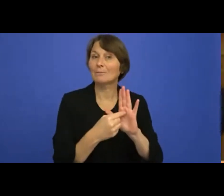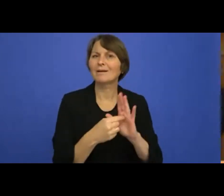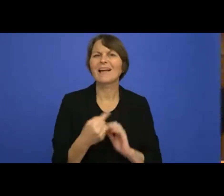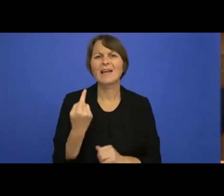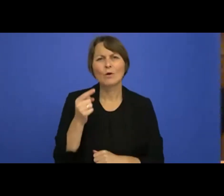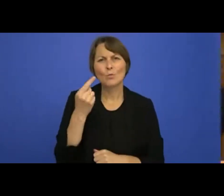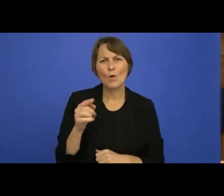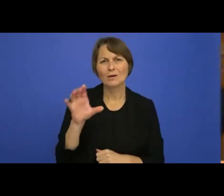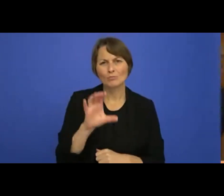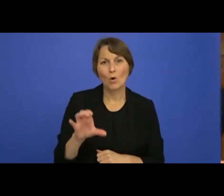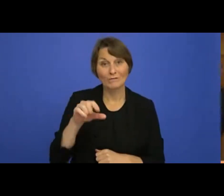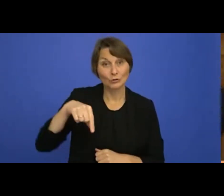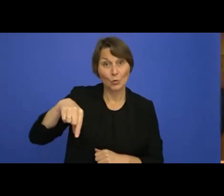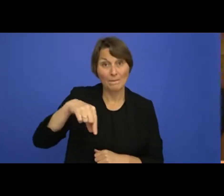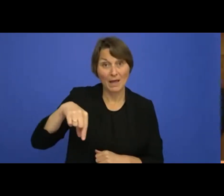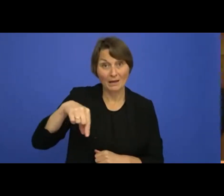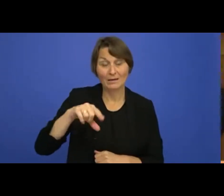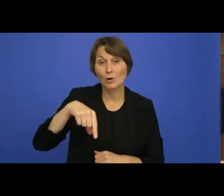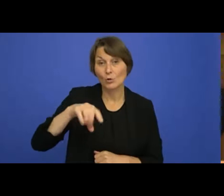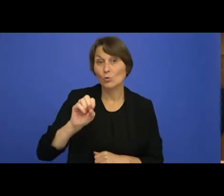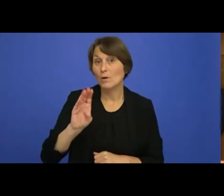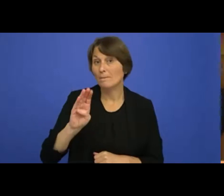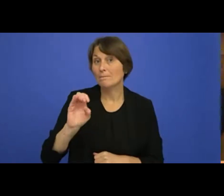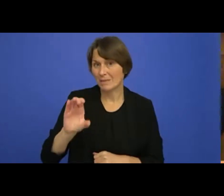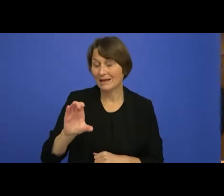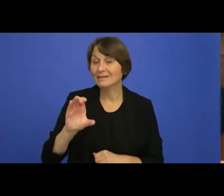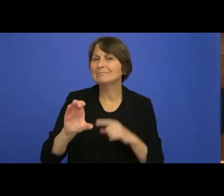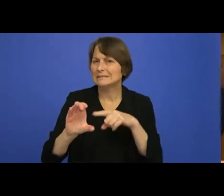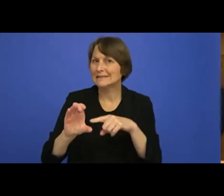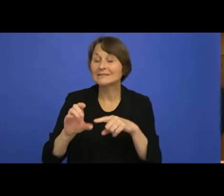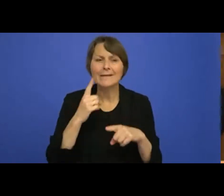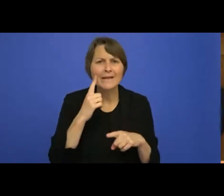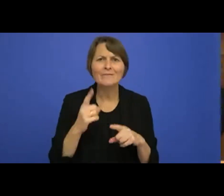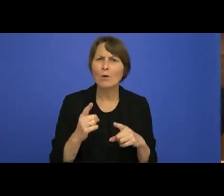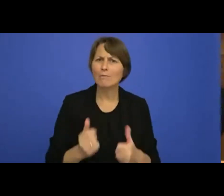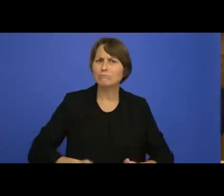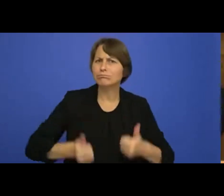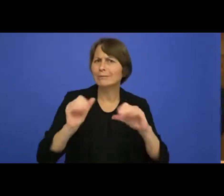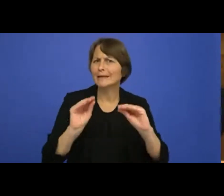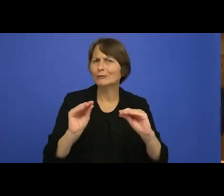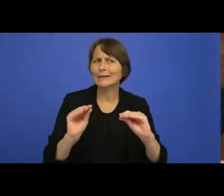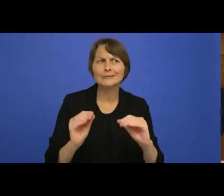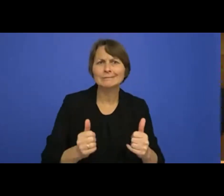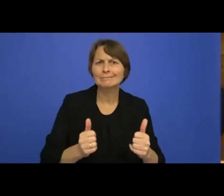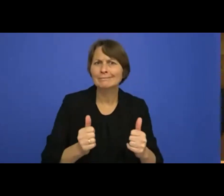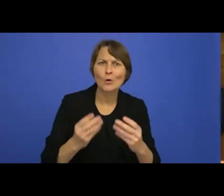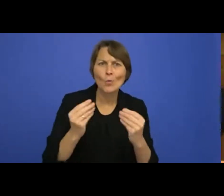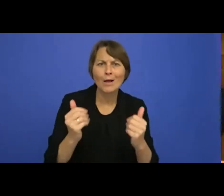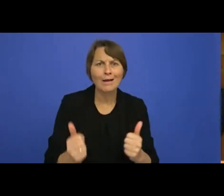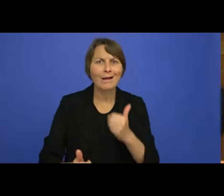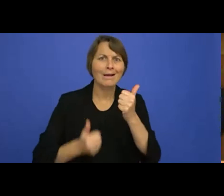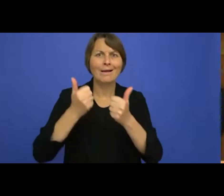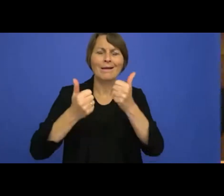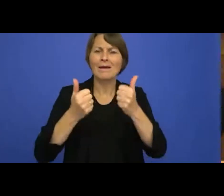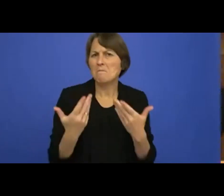ces capitales. Au Québec, par exemple, eh bien, on reconnaît que le succès en matière d'éducation